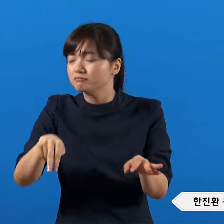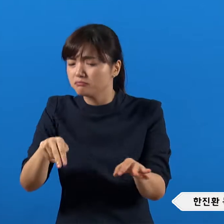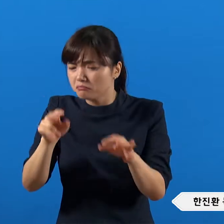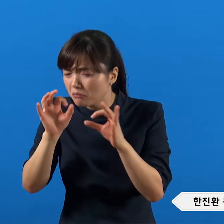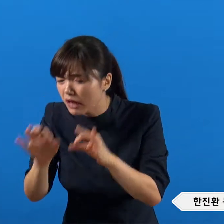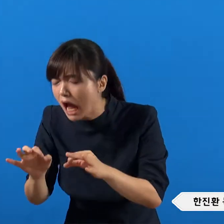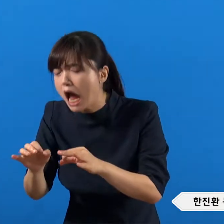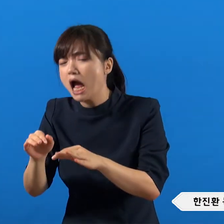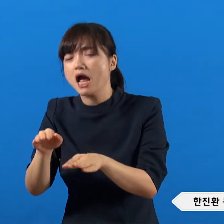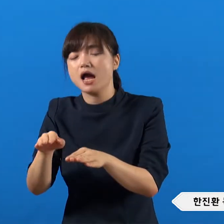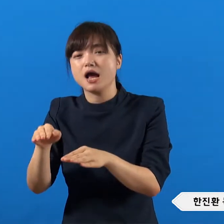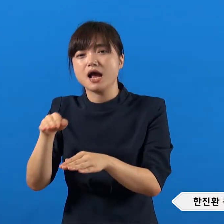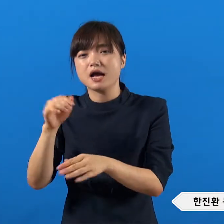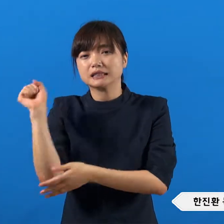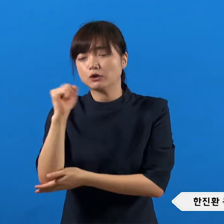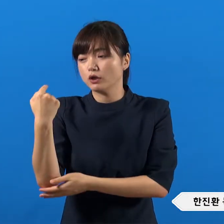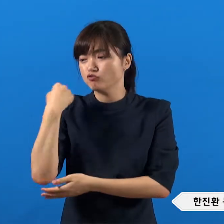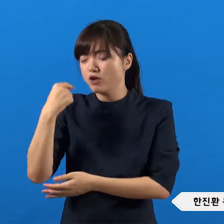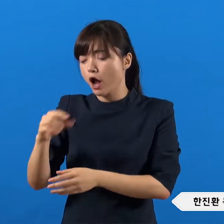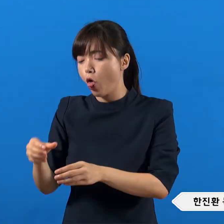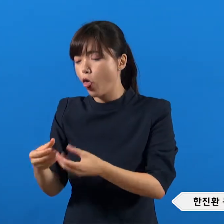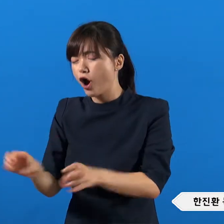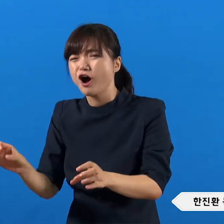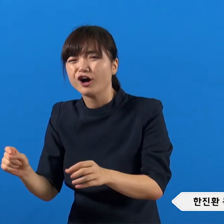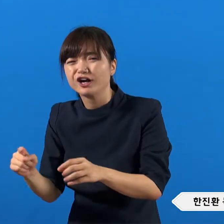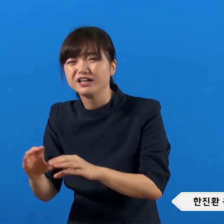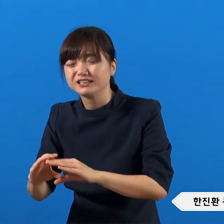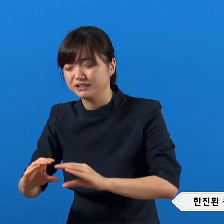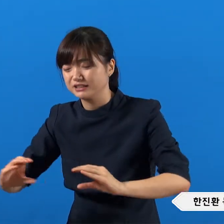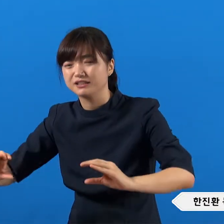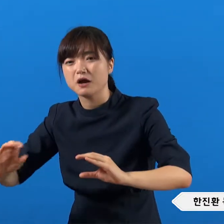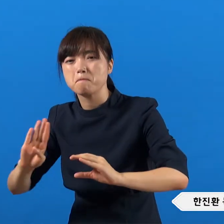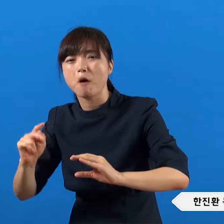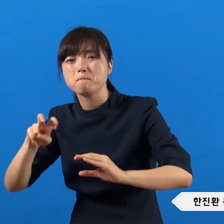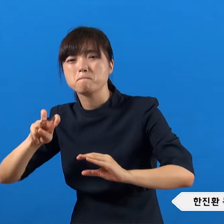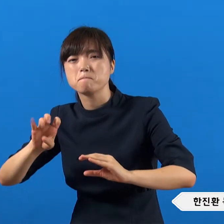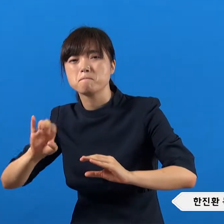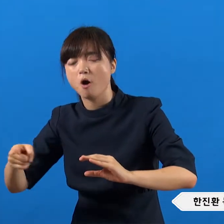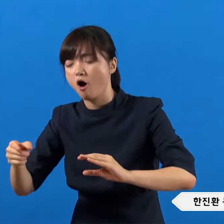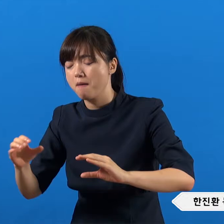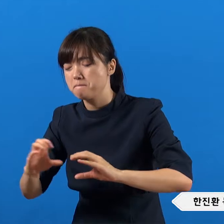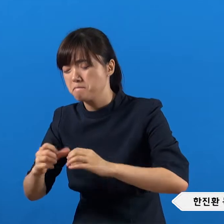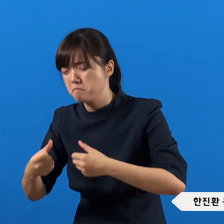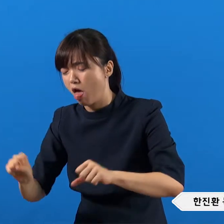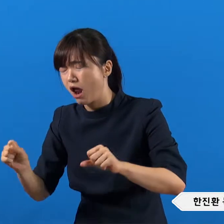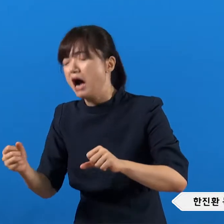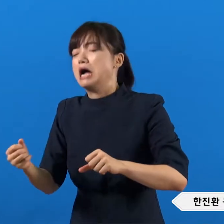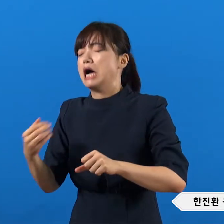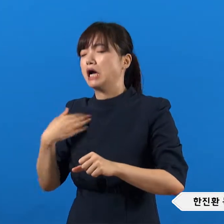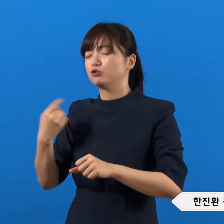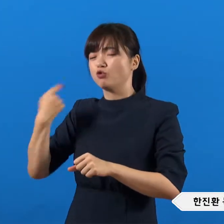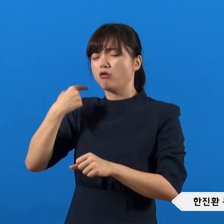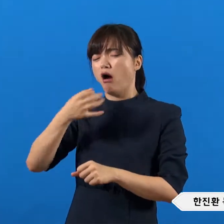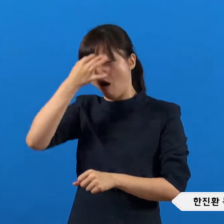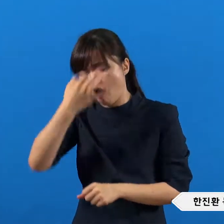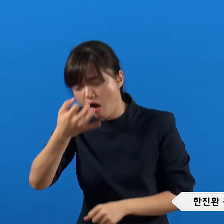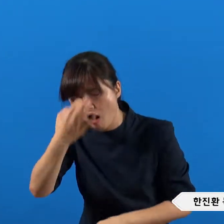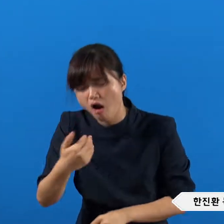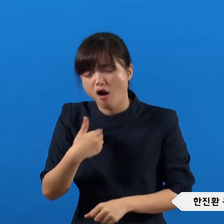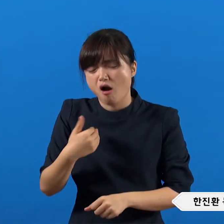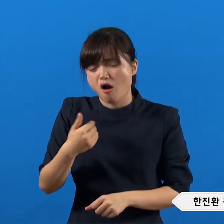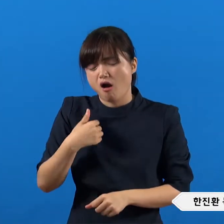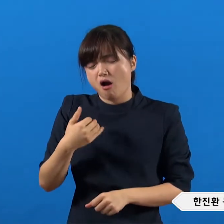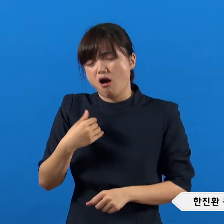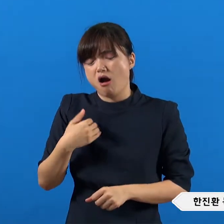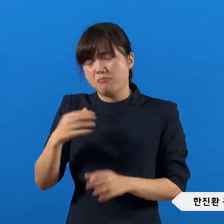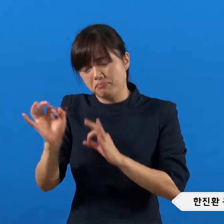범퍼가 좀 깨졌습니다. 사람이 후닥닥 내려서는 아이고 잠깐 한눈 팔다가 그냥 그랬다고 죄송하다고